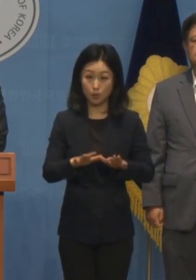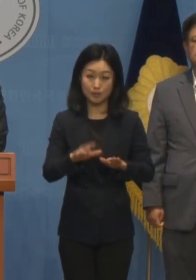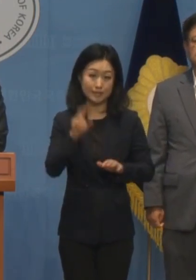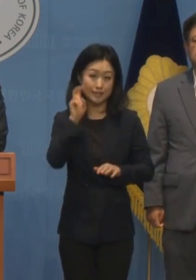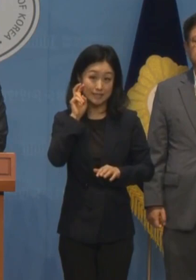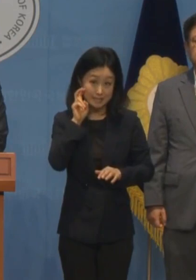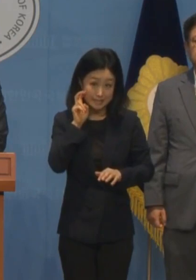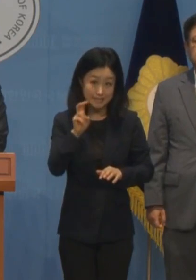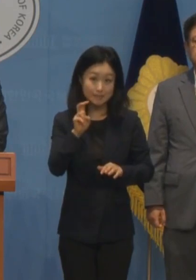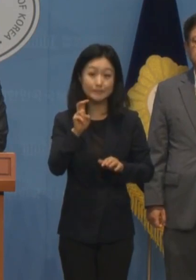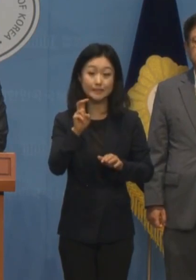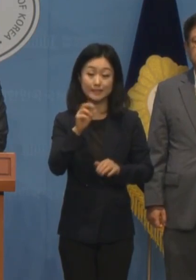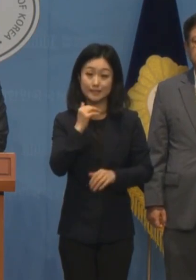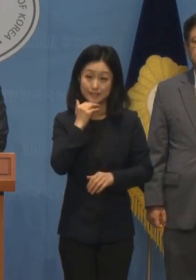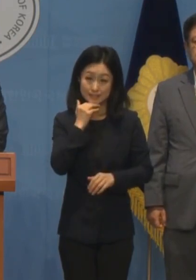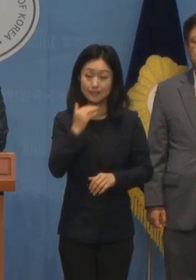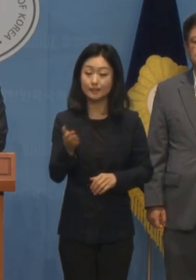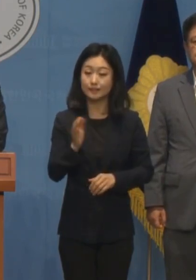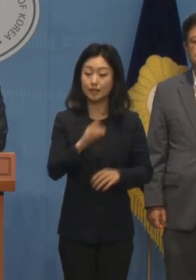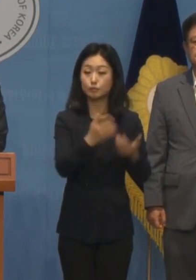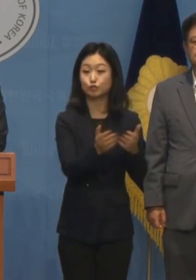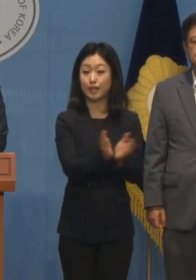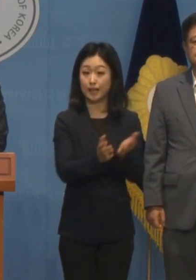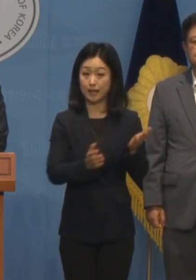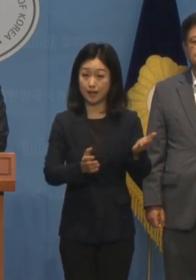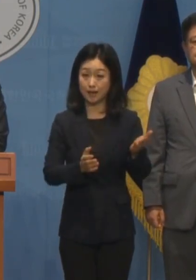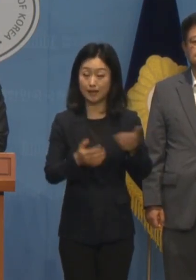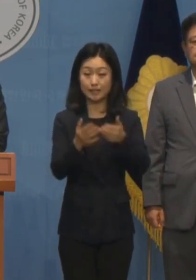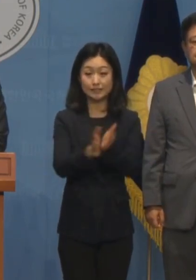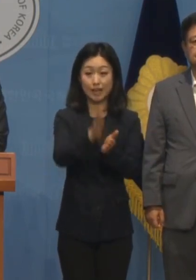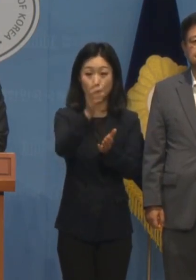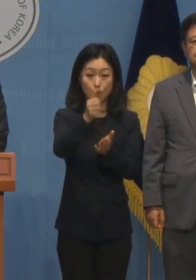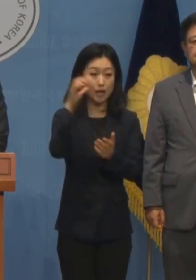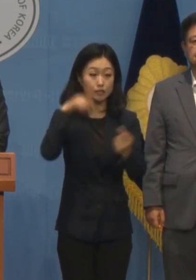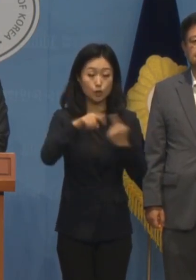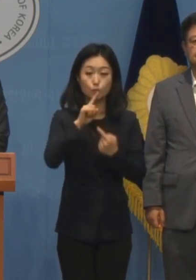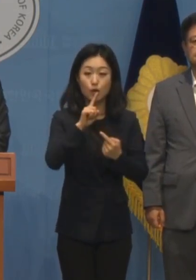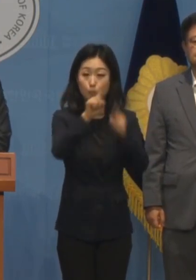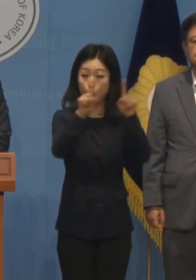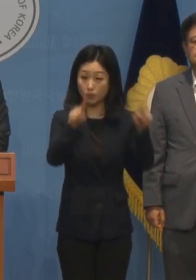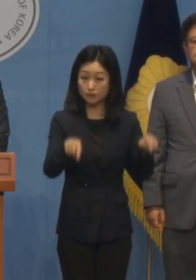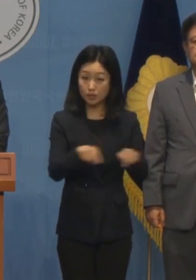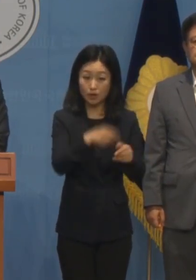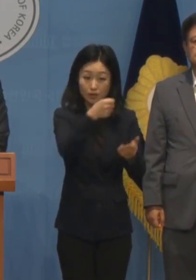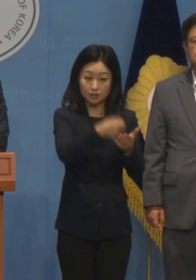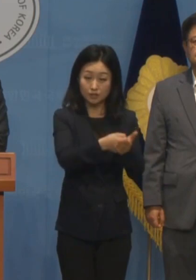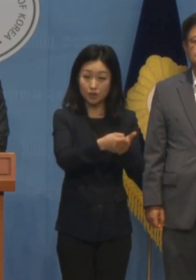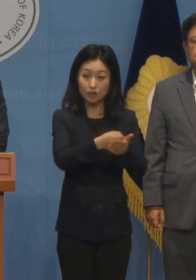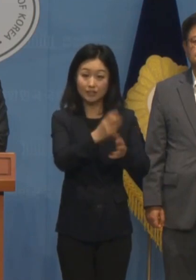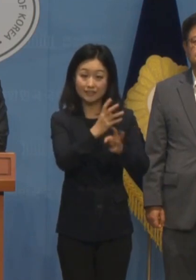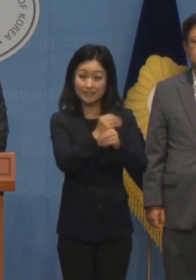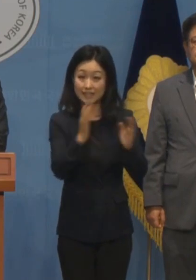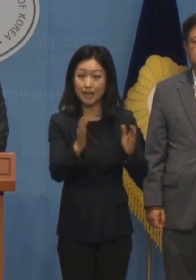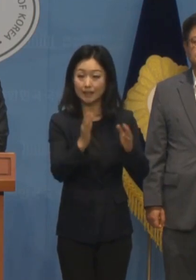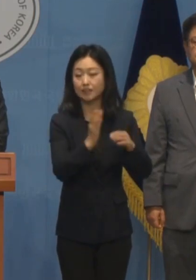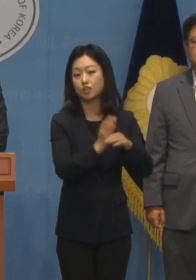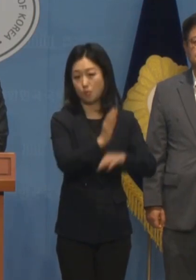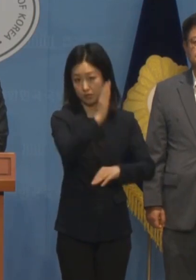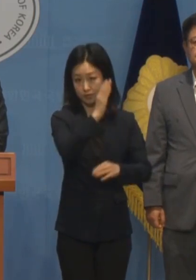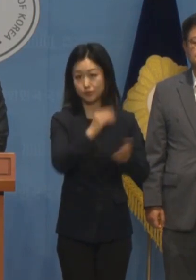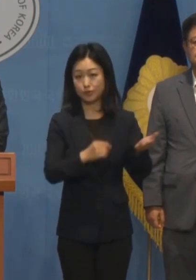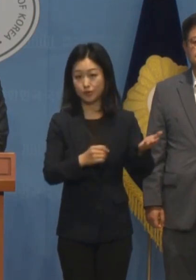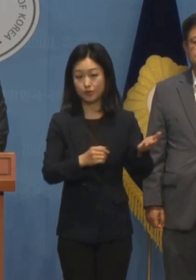20일째입니다. 그런데 민주당이 국회의 장관 후보자 인사청문보고서 채택 시한을 넘기고 있습니다.